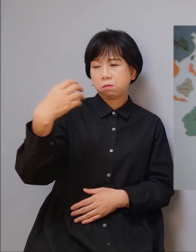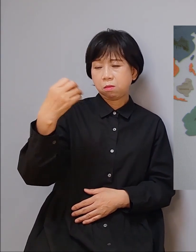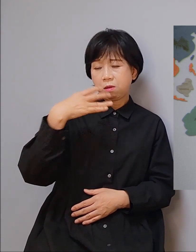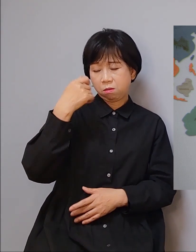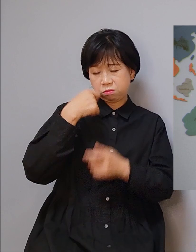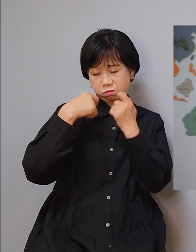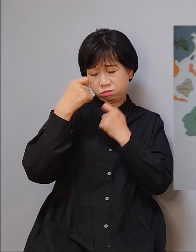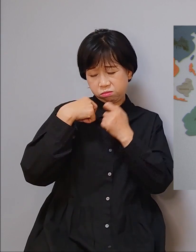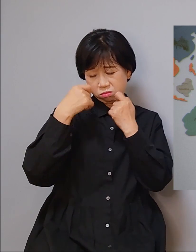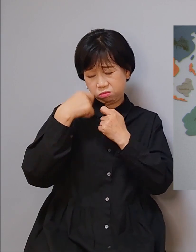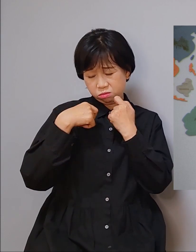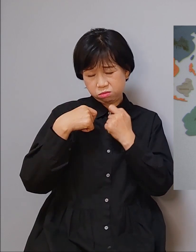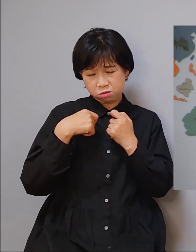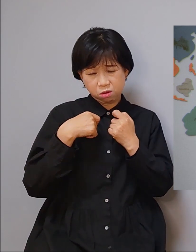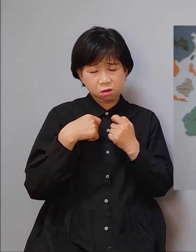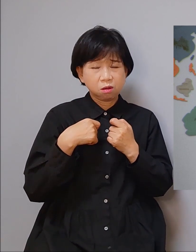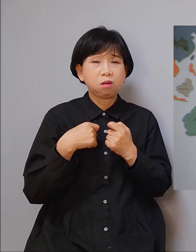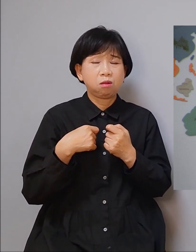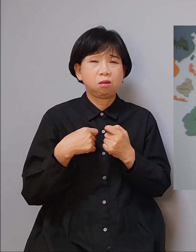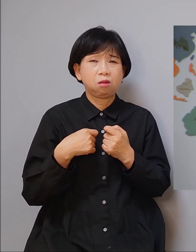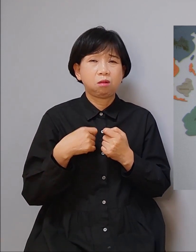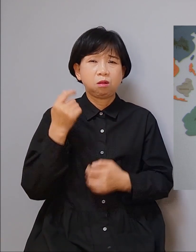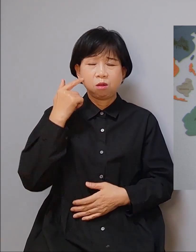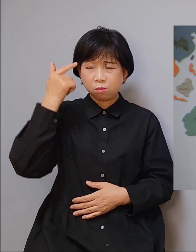거예요. 목사님,